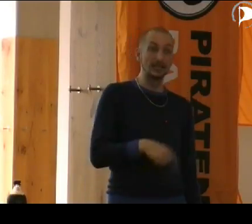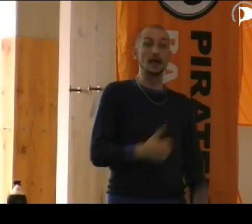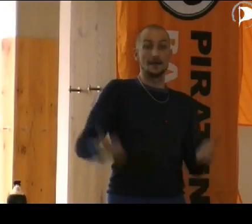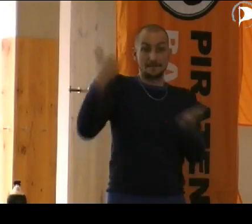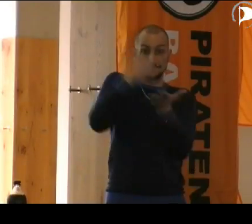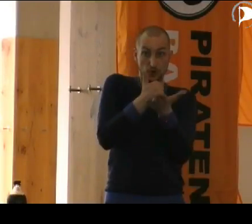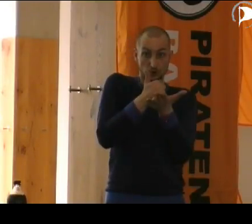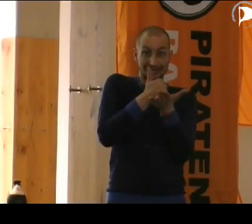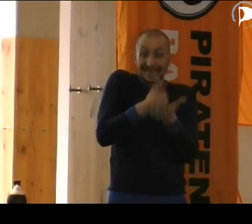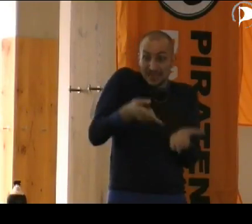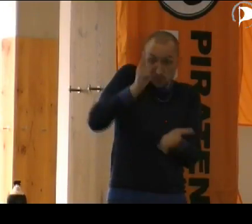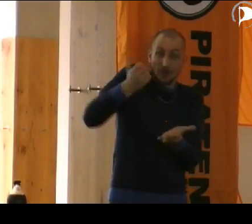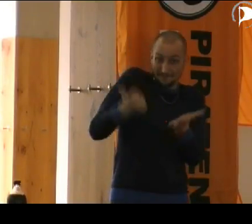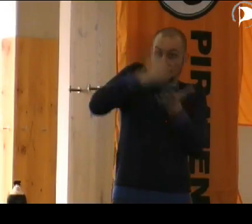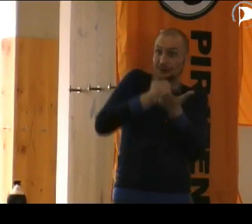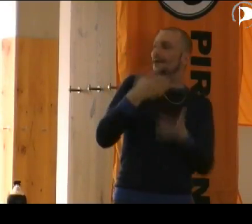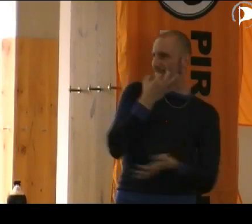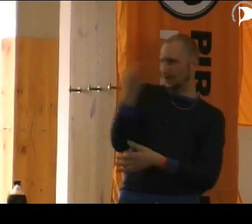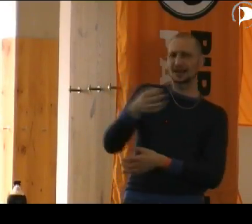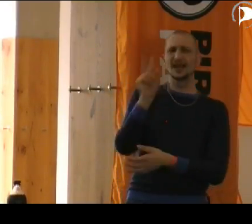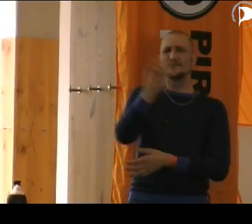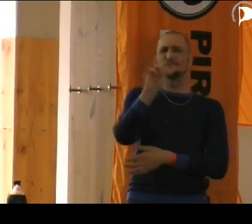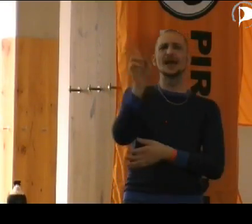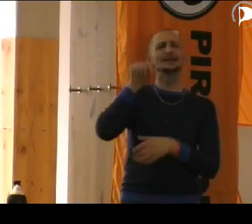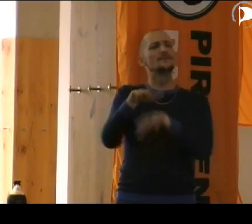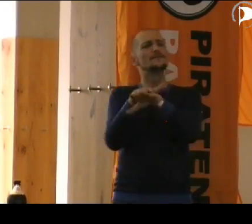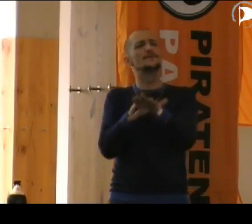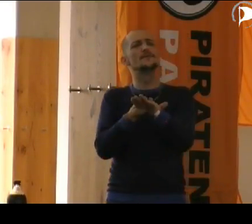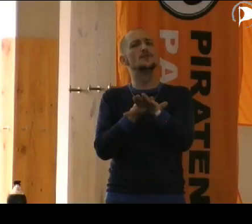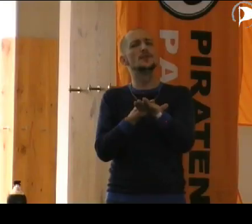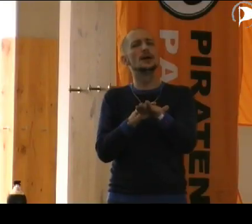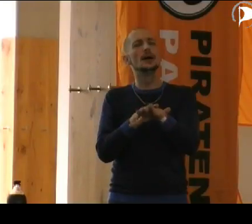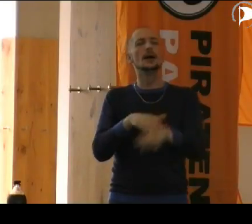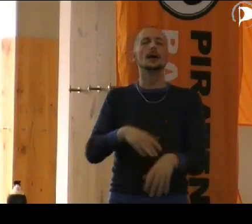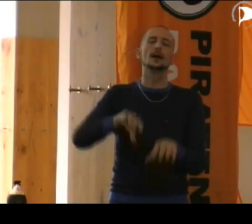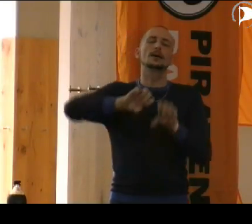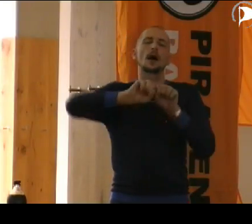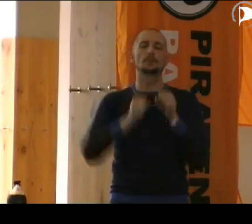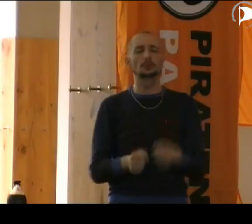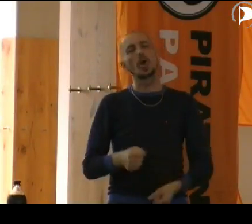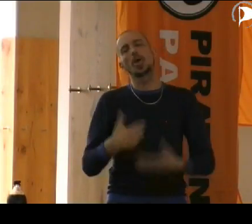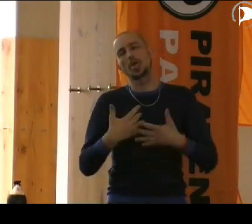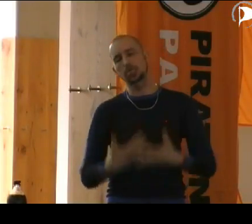oktober ausgetragen welcher von euch fühlt sich den ärzten an kapuzen